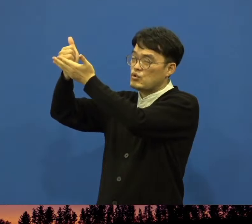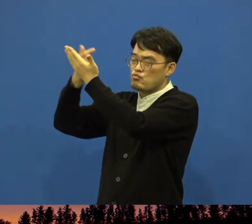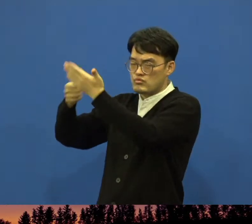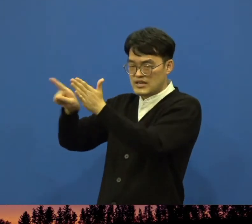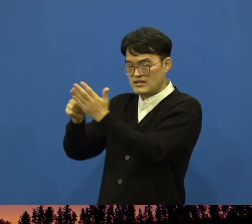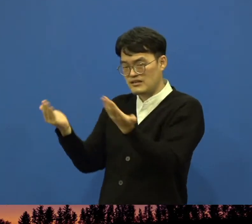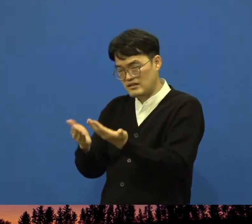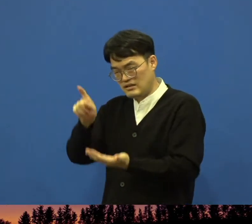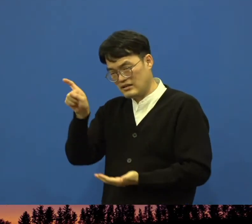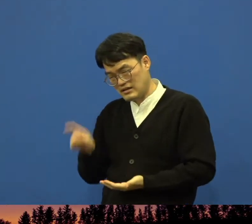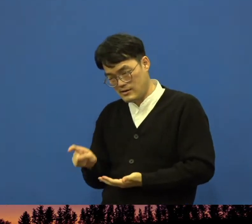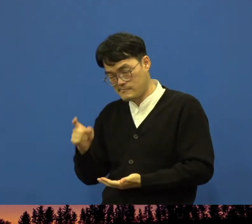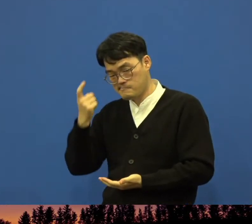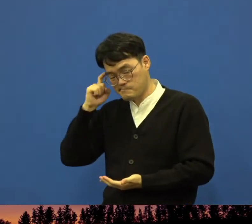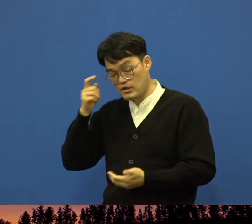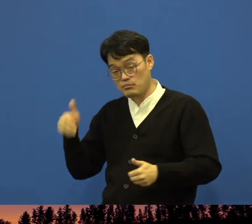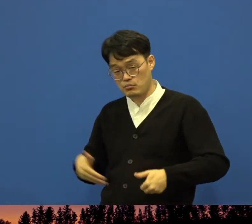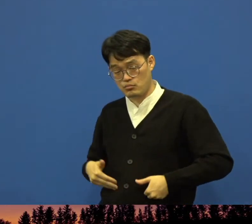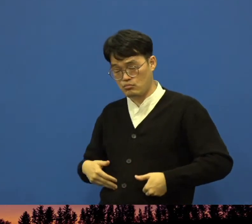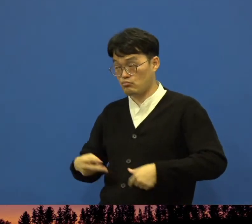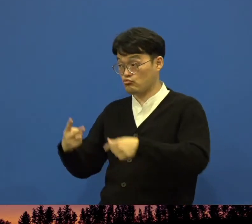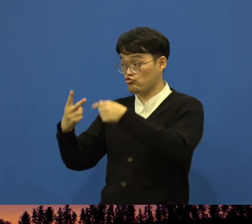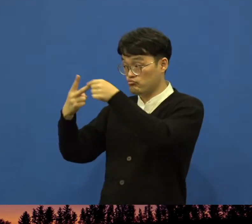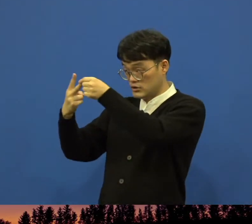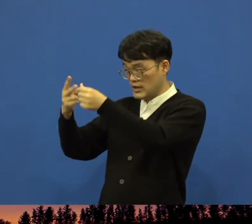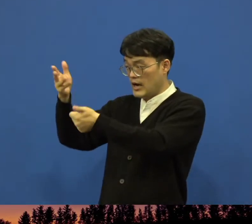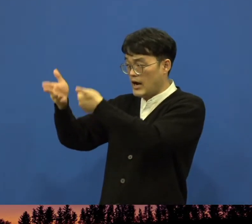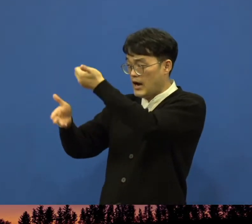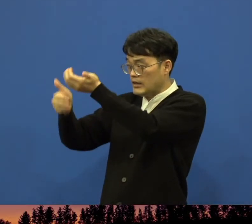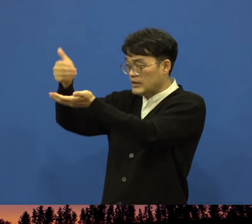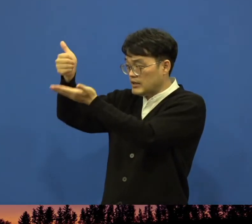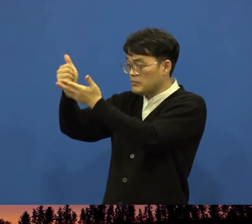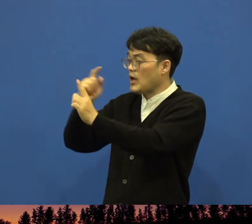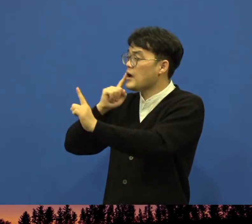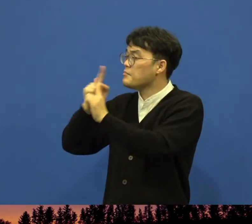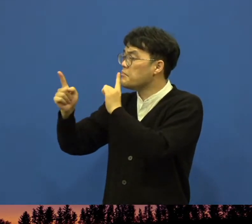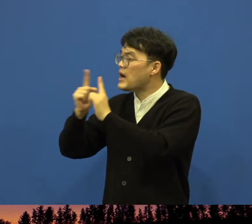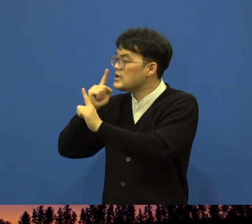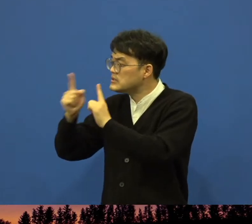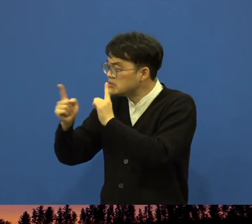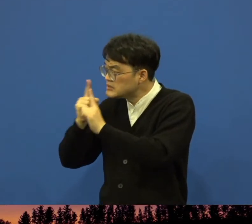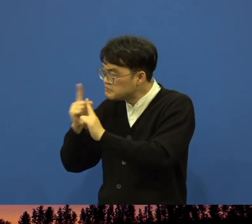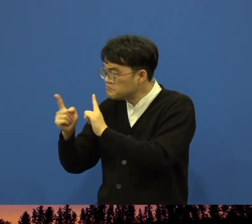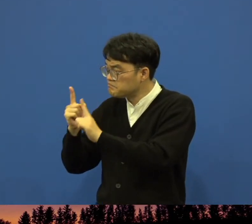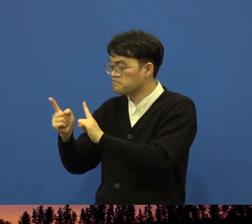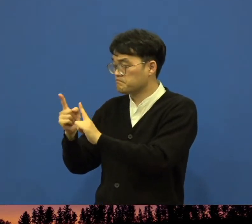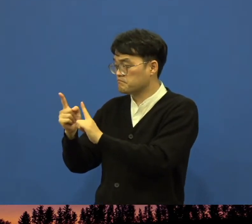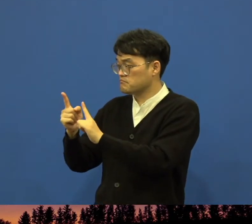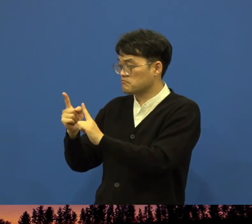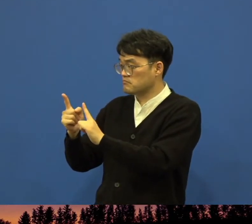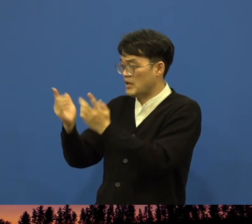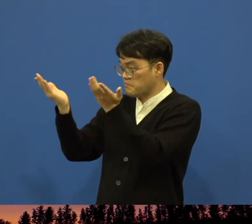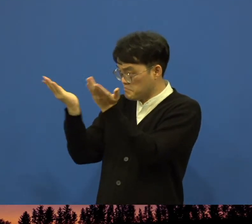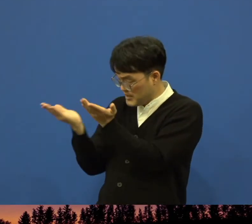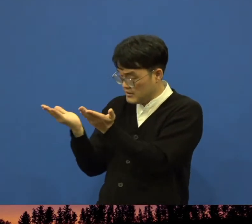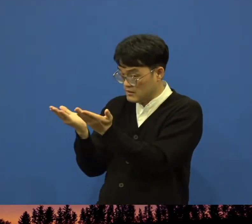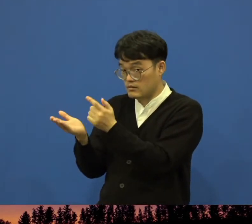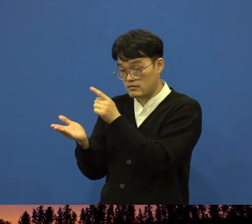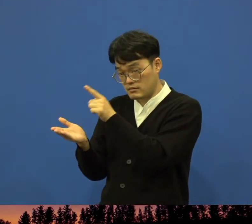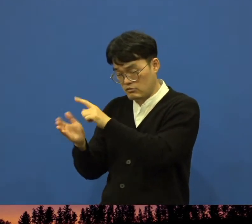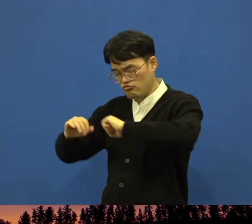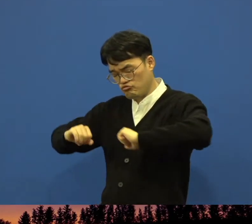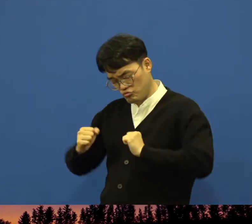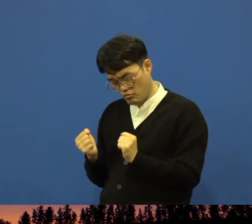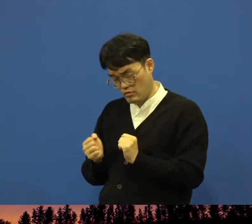것이냐. 그리고 하나님의 말씀 하신 거냐, 하나님의 말씀하신 거냐, 그 말씀에 내가 순종하는